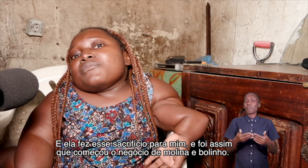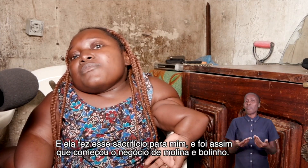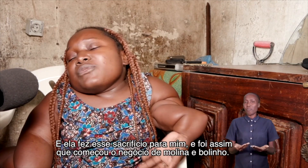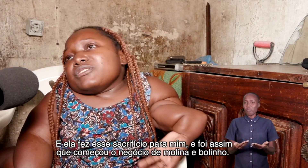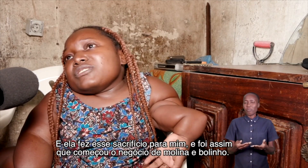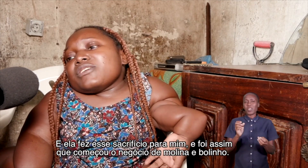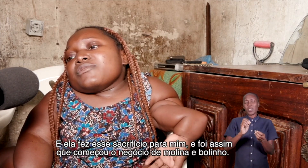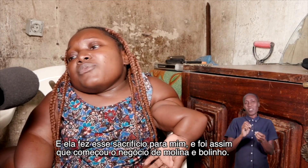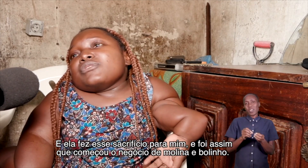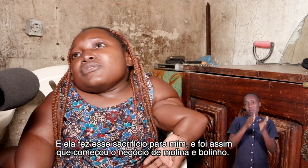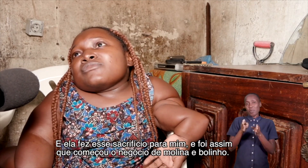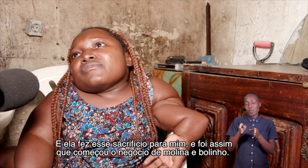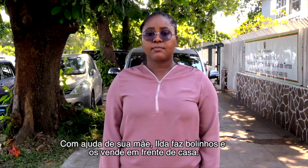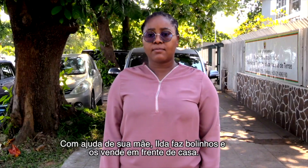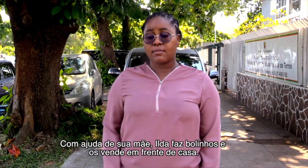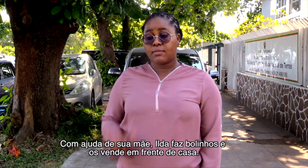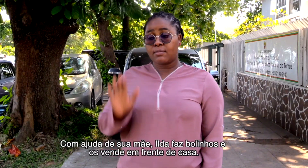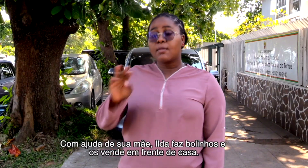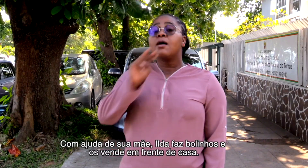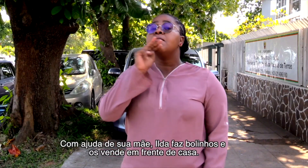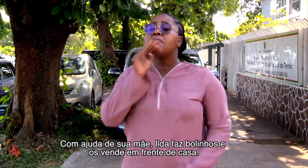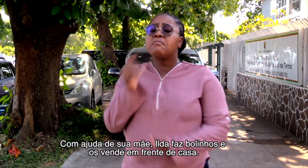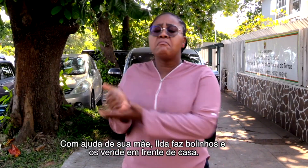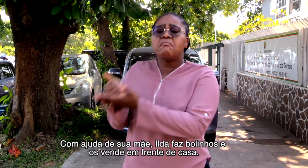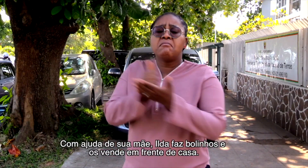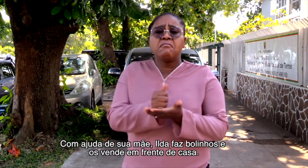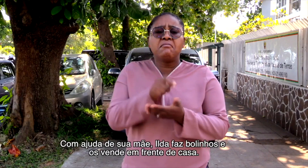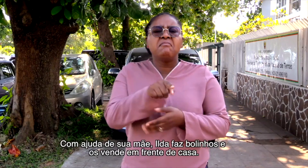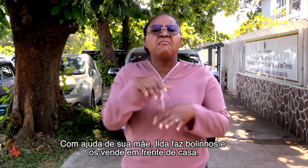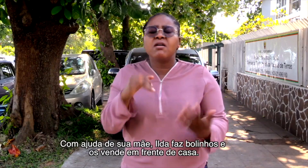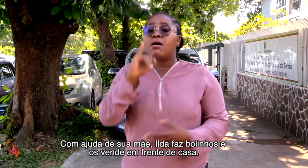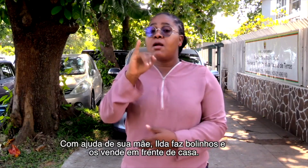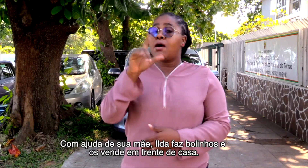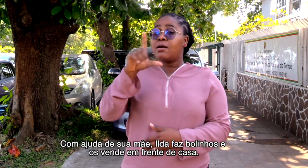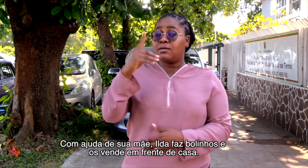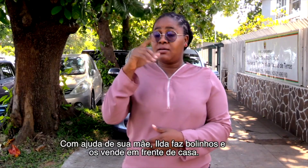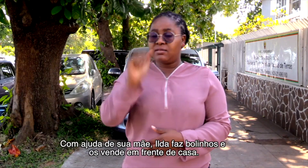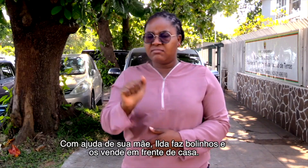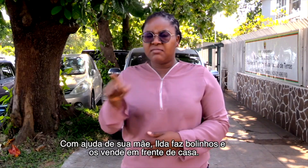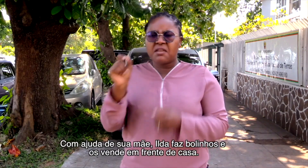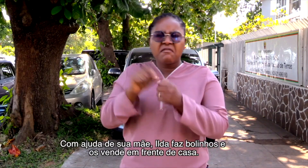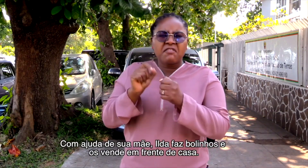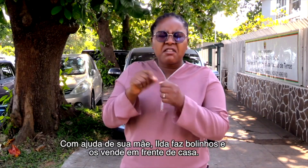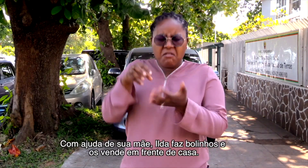molina e bolinha. Com a ajuda de sua mãe, Hilda faz bolinhos e os vende em frente de casa.